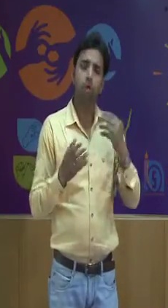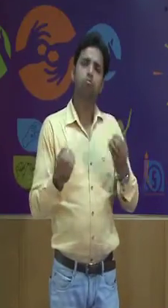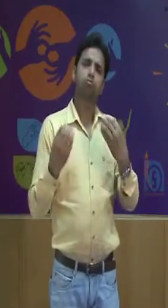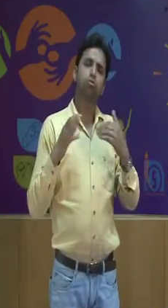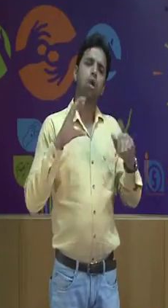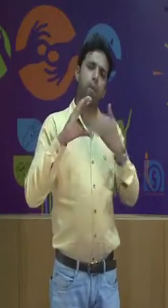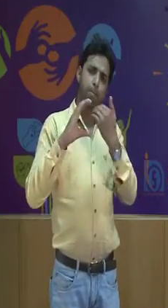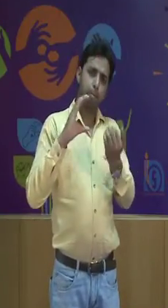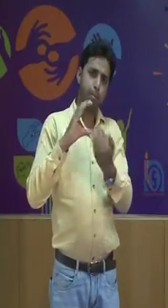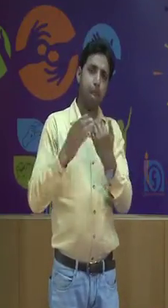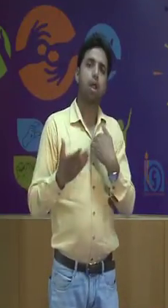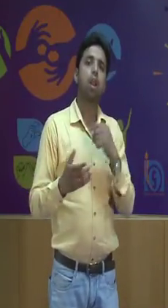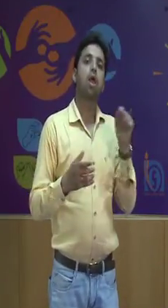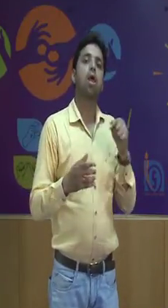email at